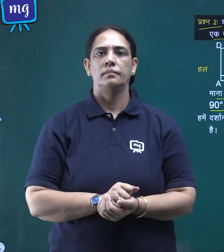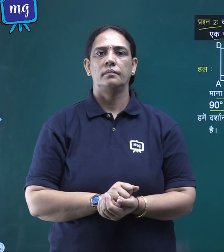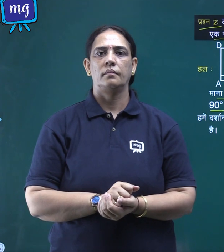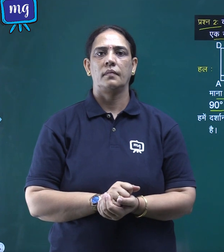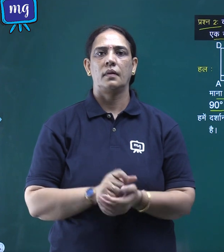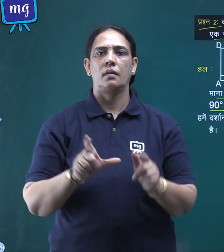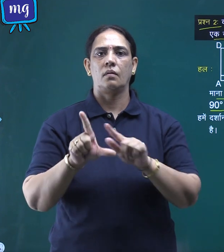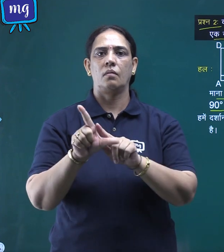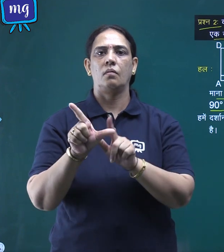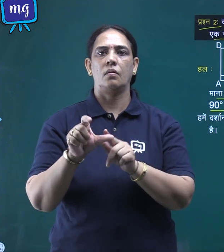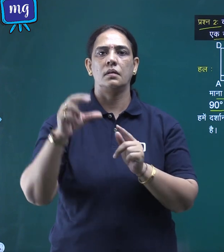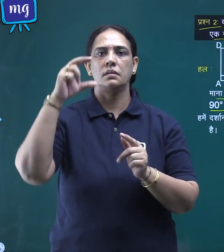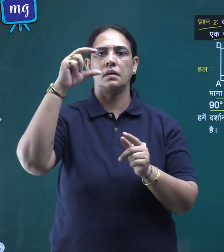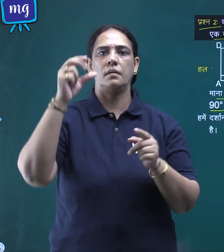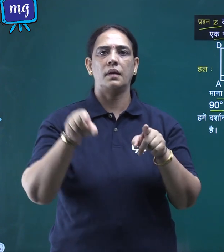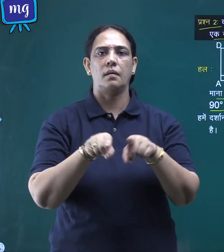कोण सी बराबर